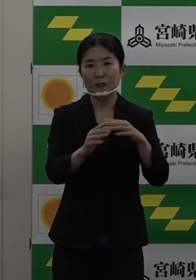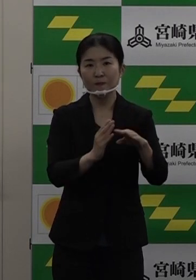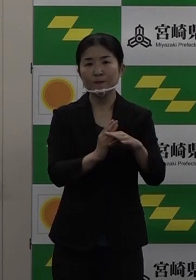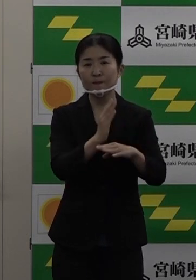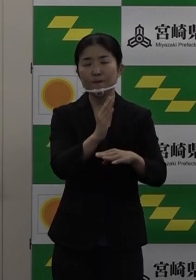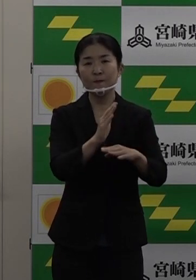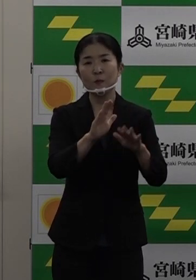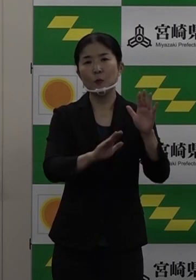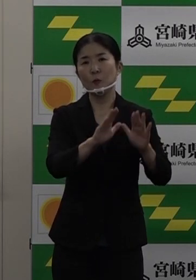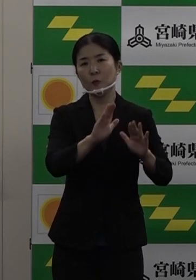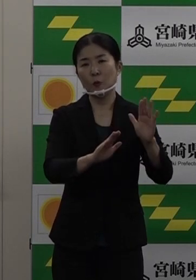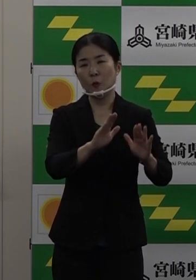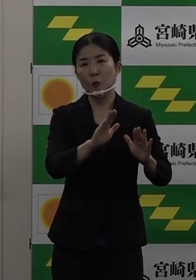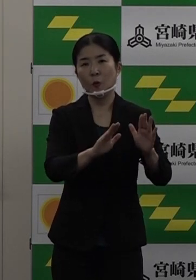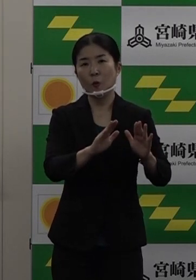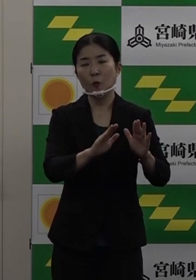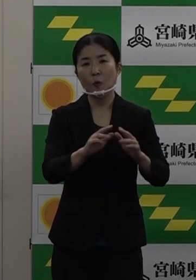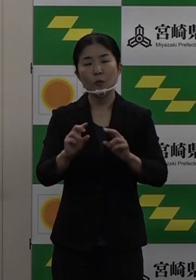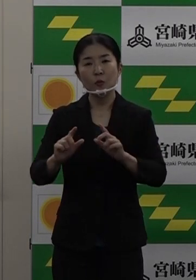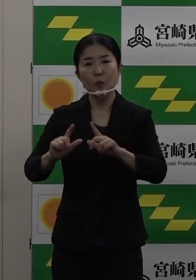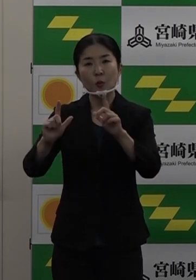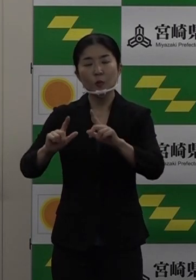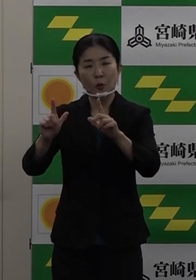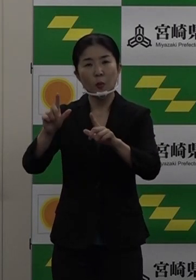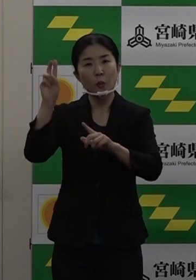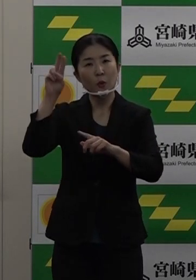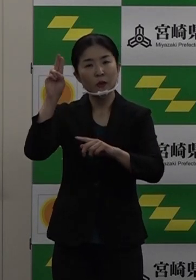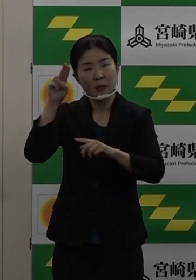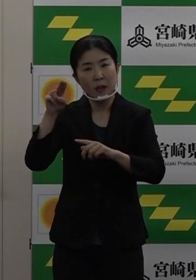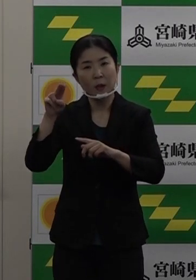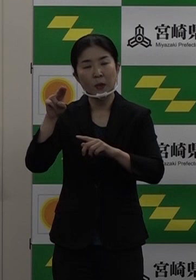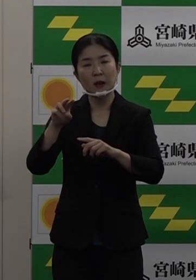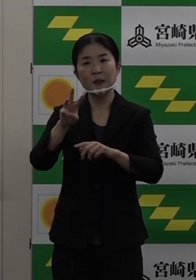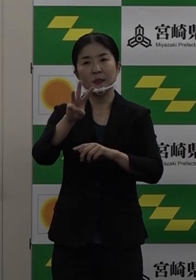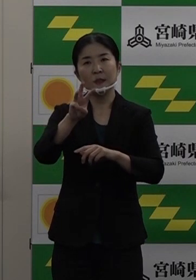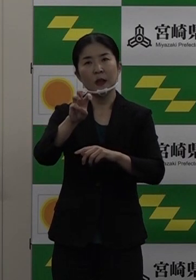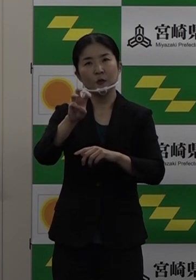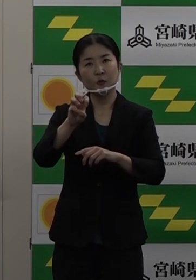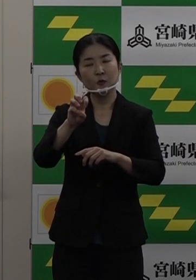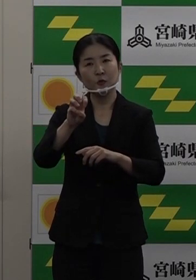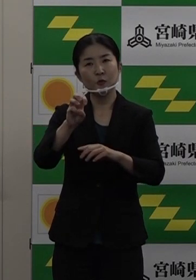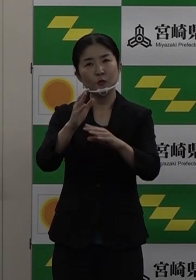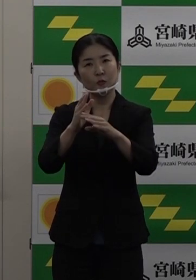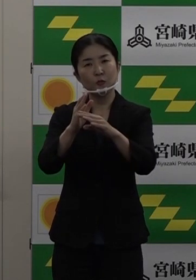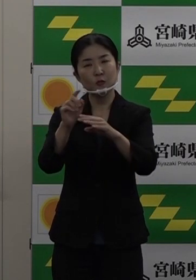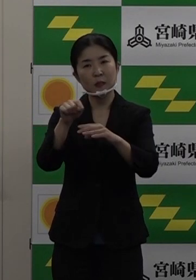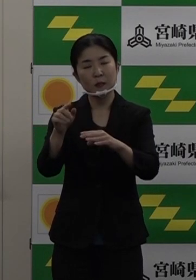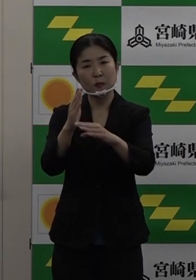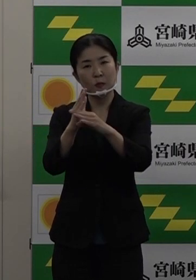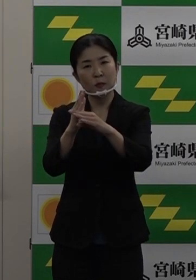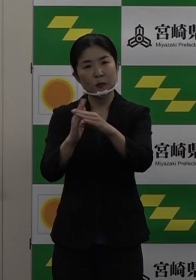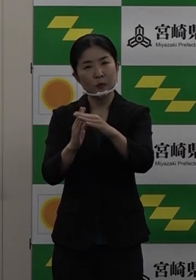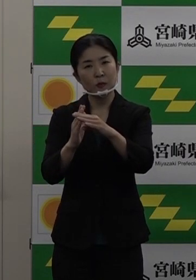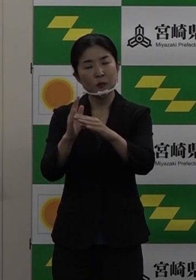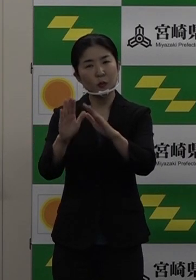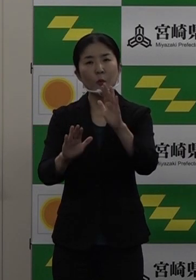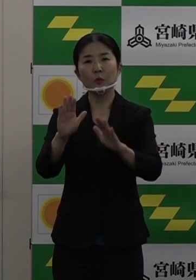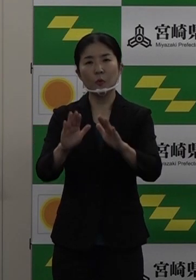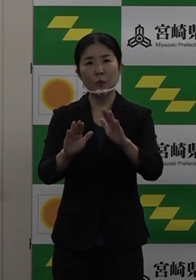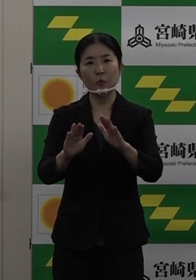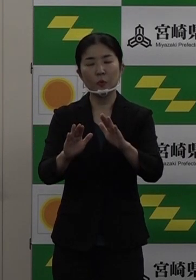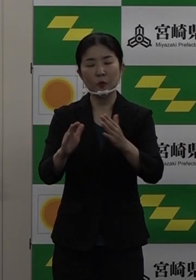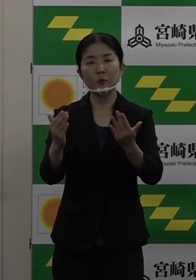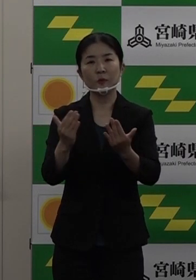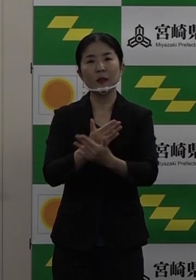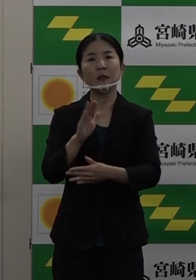と、東京大阪が今、30を少し切った状況まで、落ち着いてき